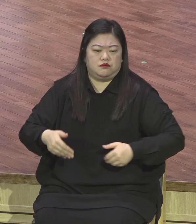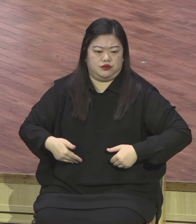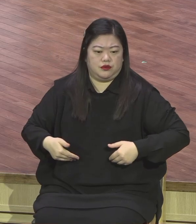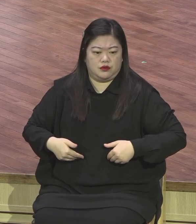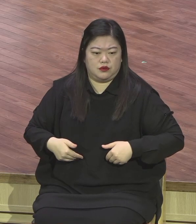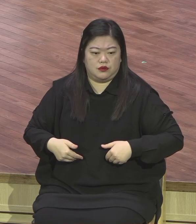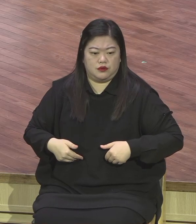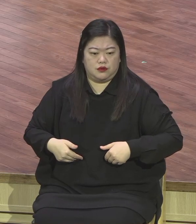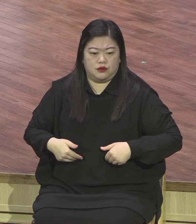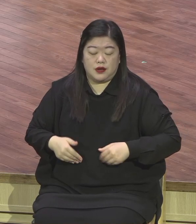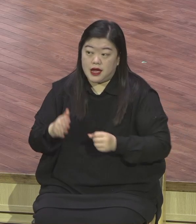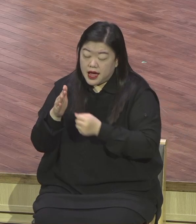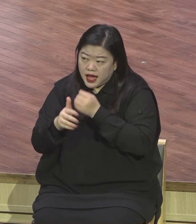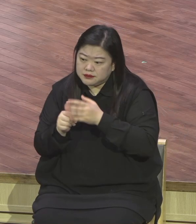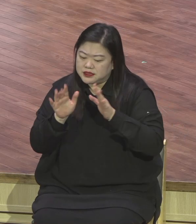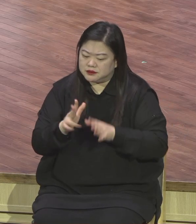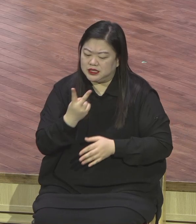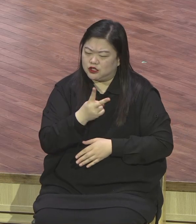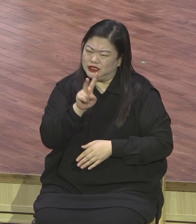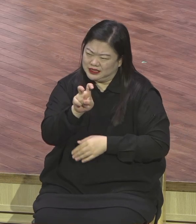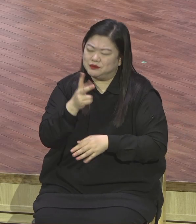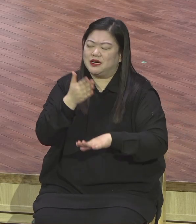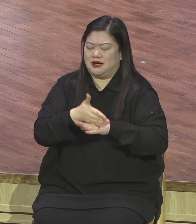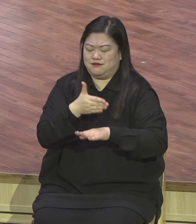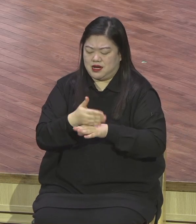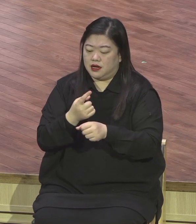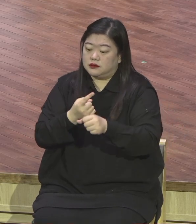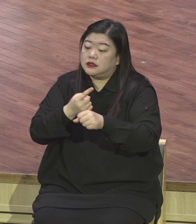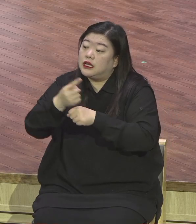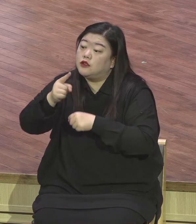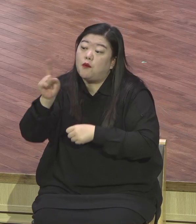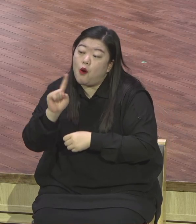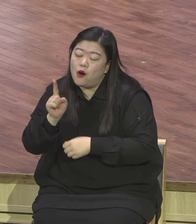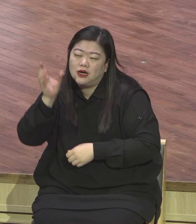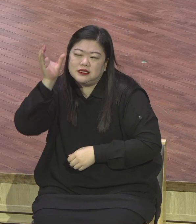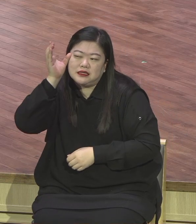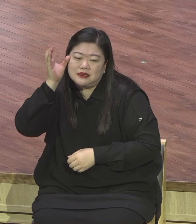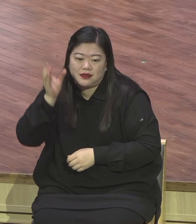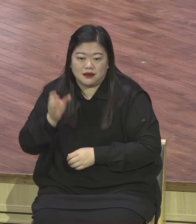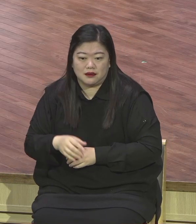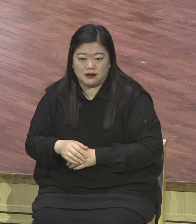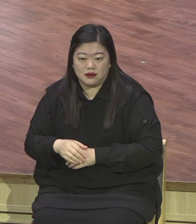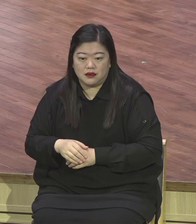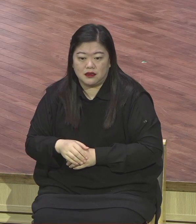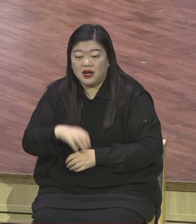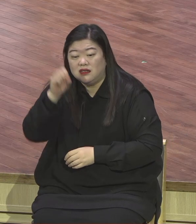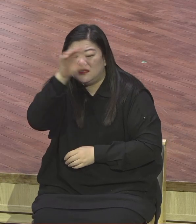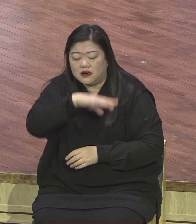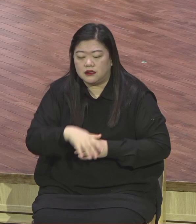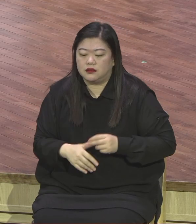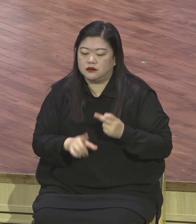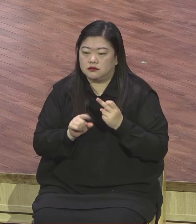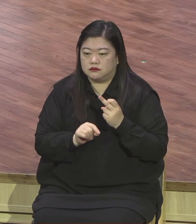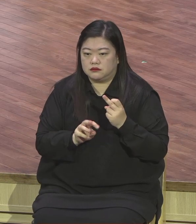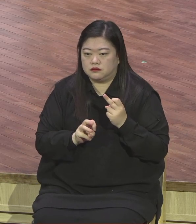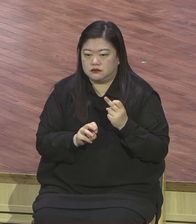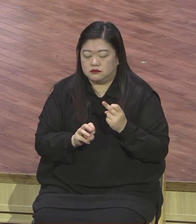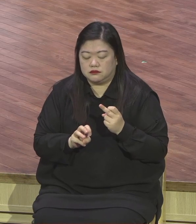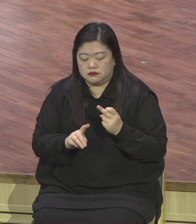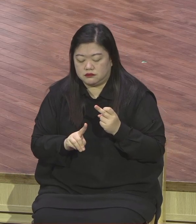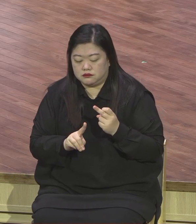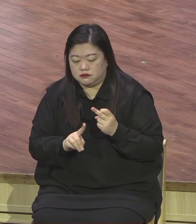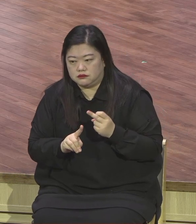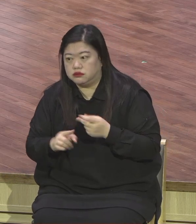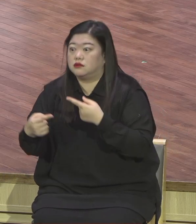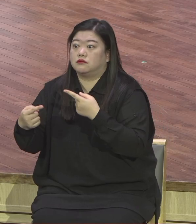내게 새로 주는 새해에 대해서 새로운 비전을 허락하여 주옵사사. 어영부영 그냥 지난해 저지난해 그냥 살아왔던